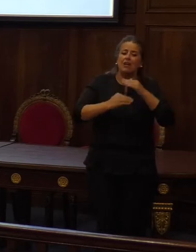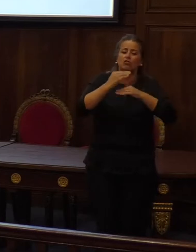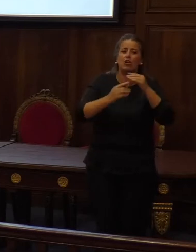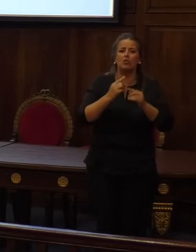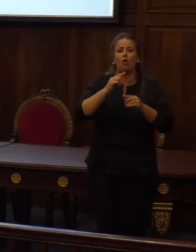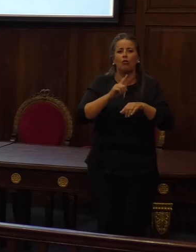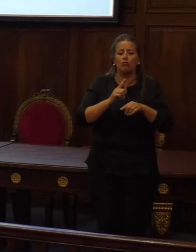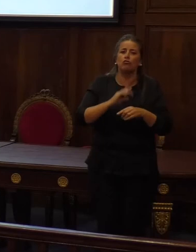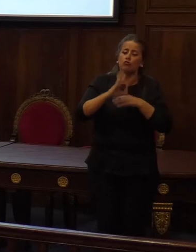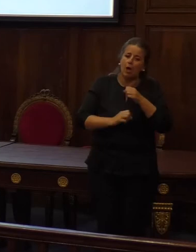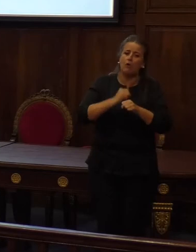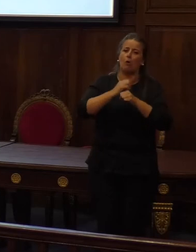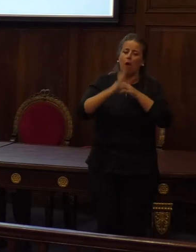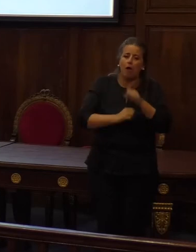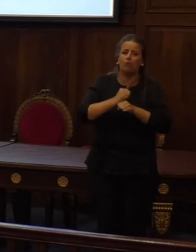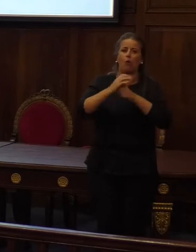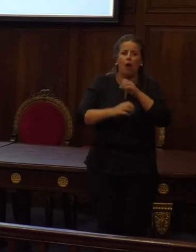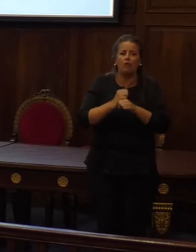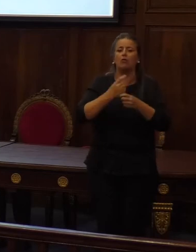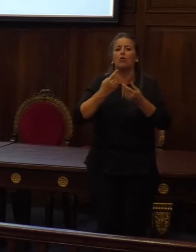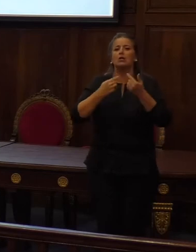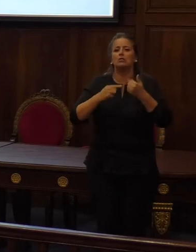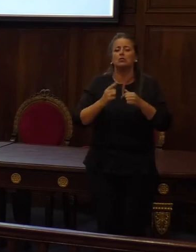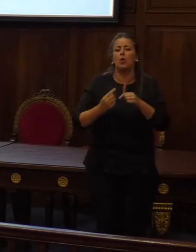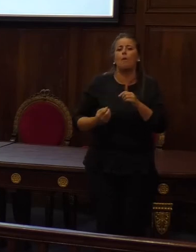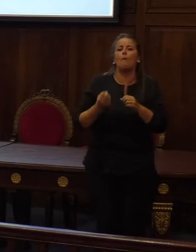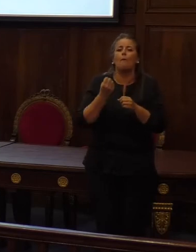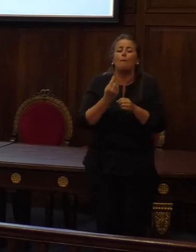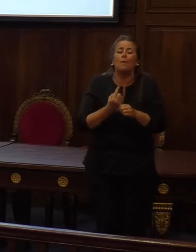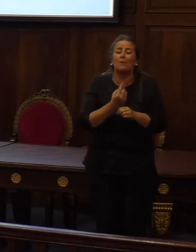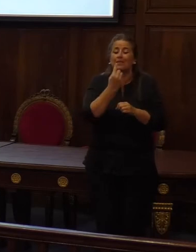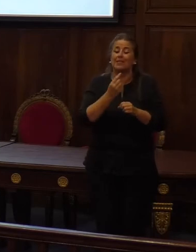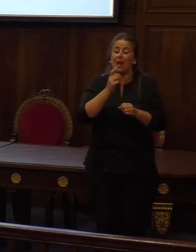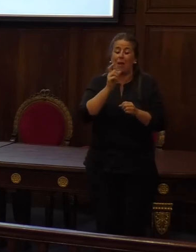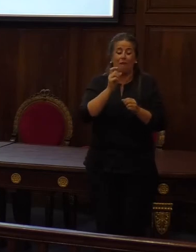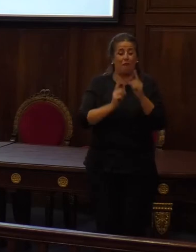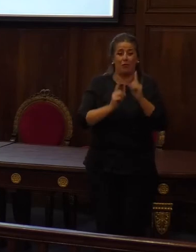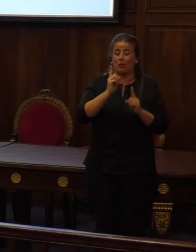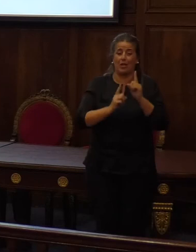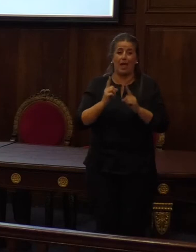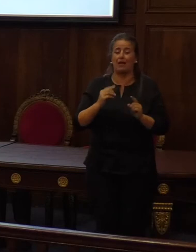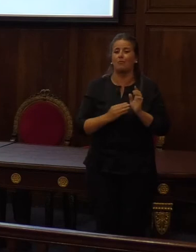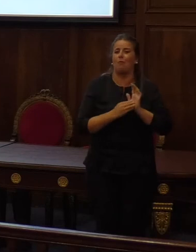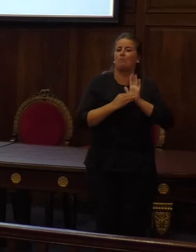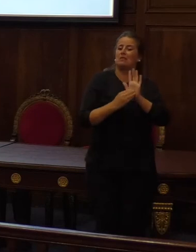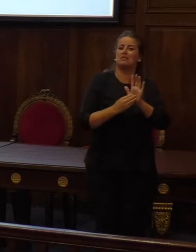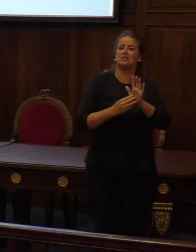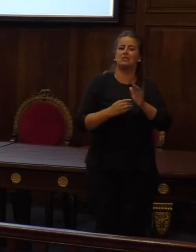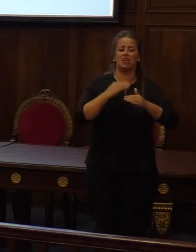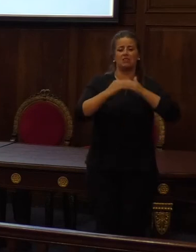los últimos años, es posiblemente una de las facultades con más presencia en el proceso de desarrollo de la Universidad del Interior del